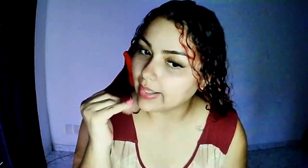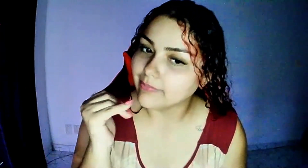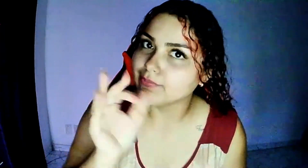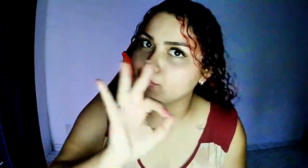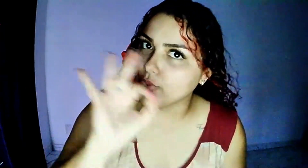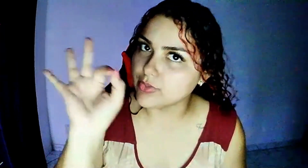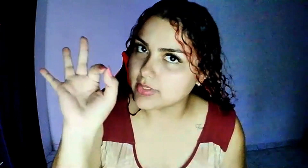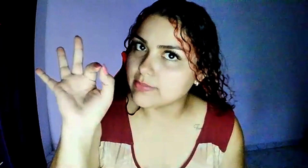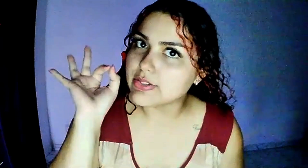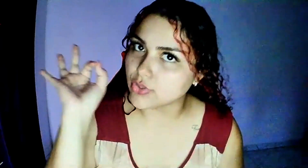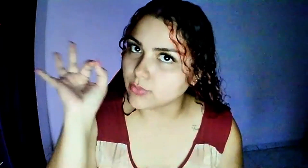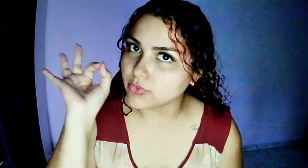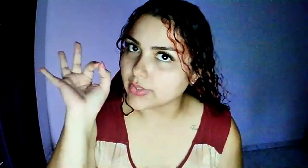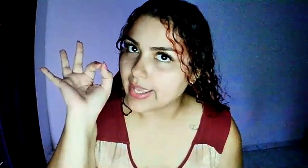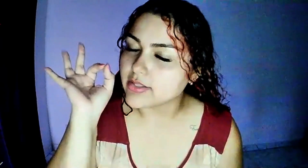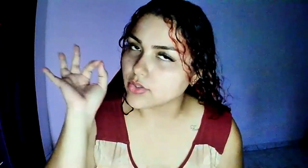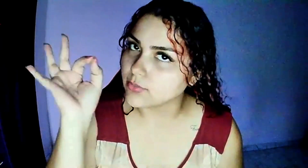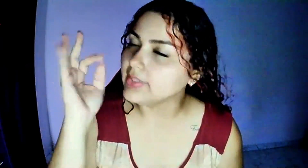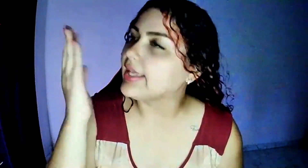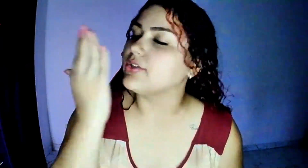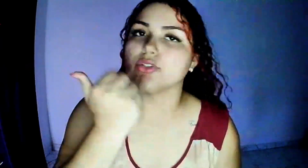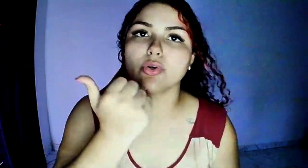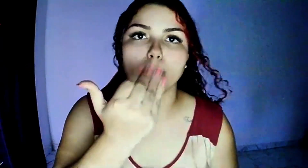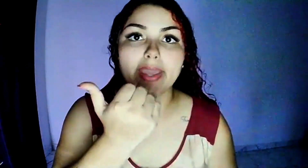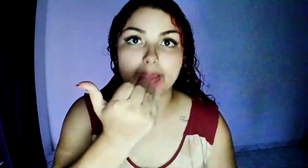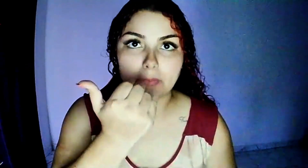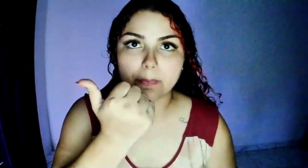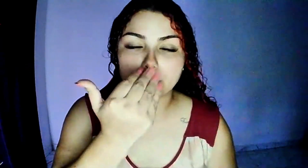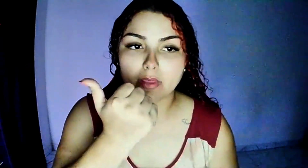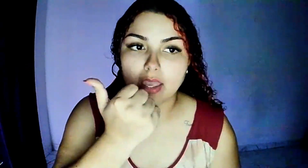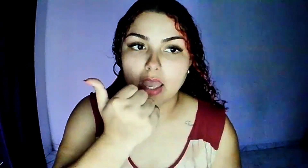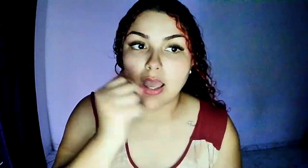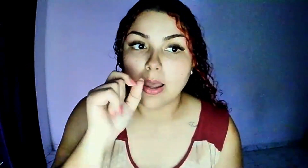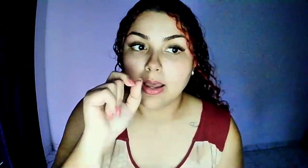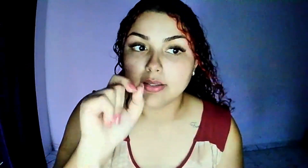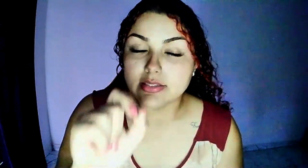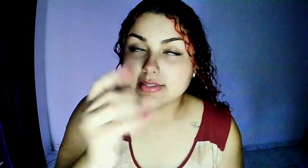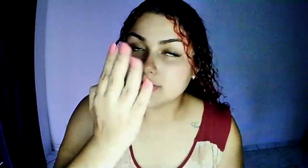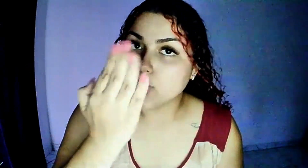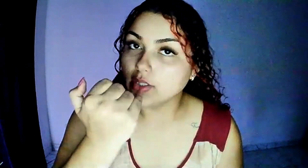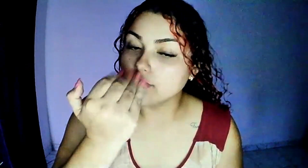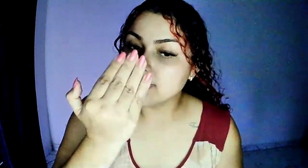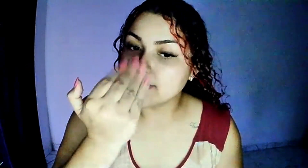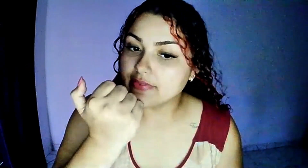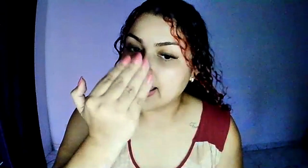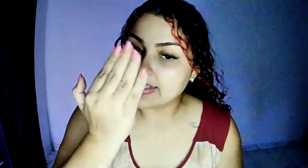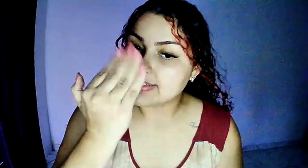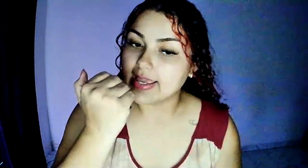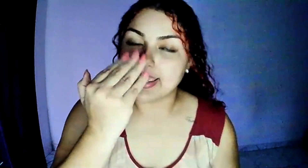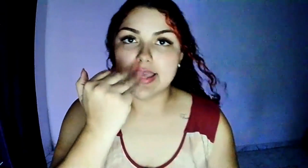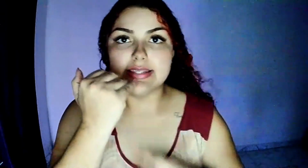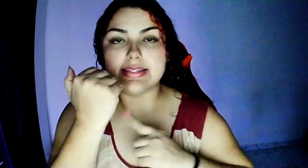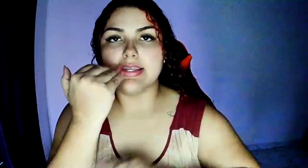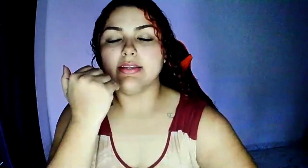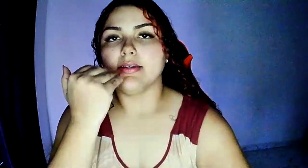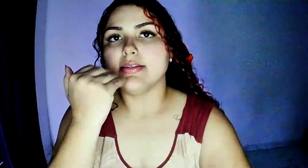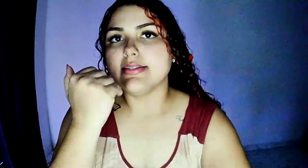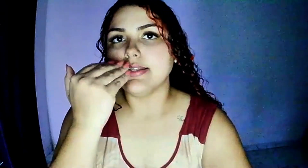né? Muito simples, todo mundo conhece, todo mundo entende. Comer. Quando você faz esse